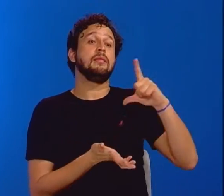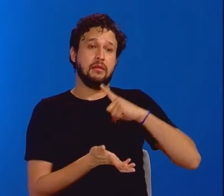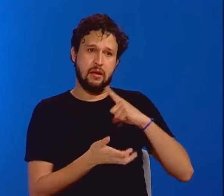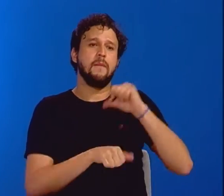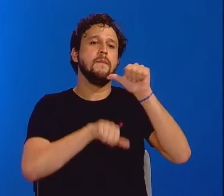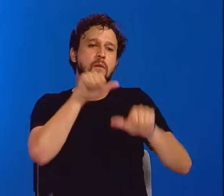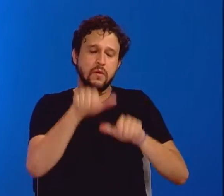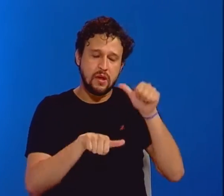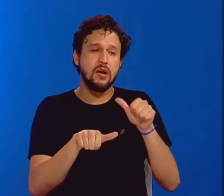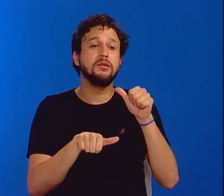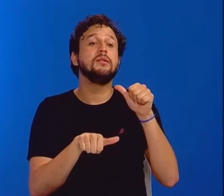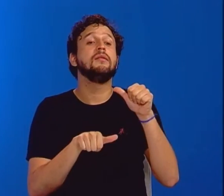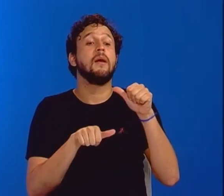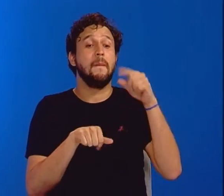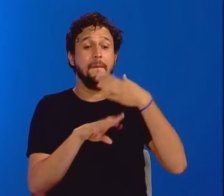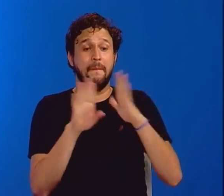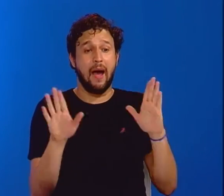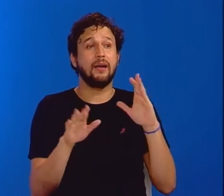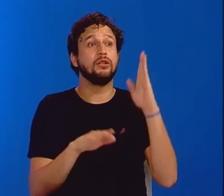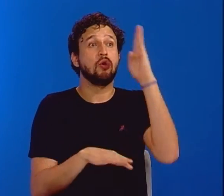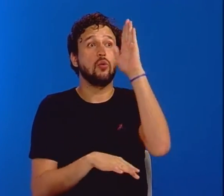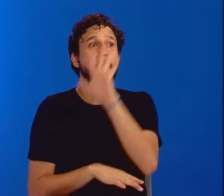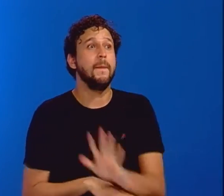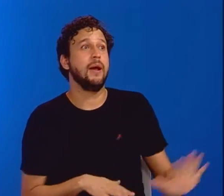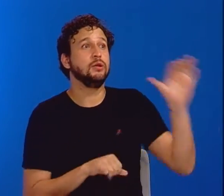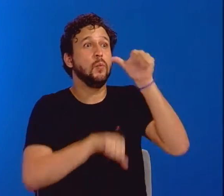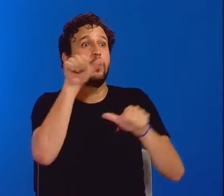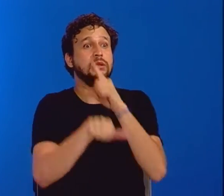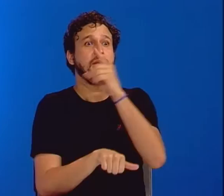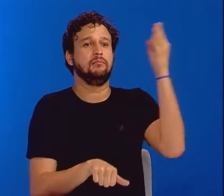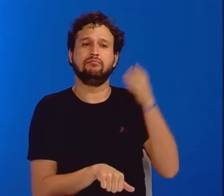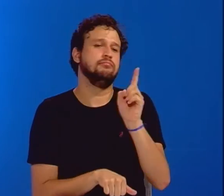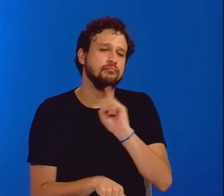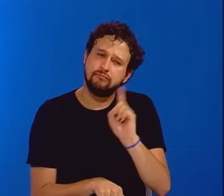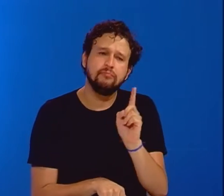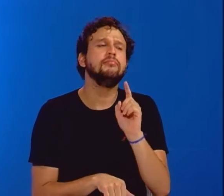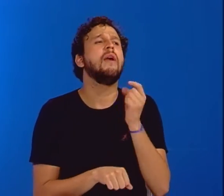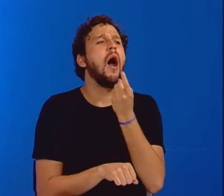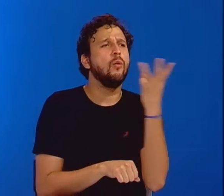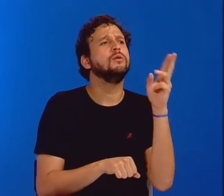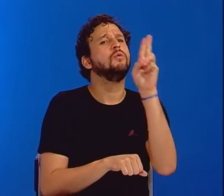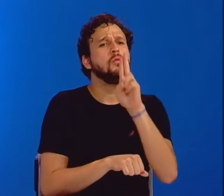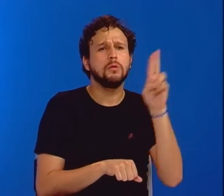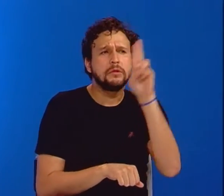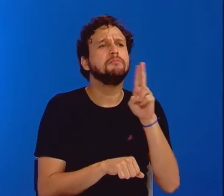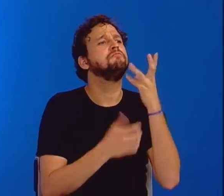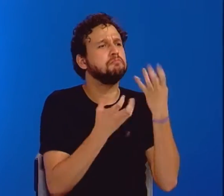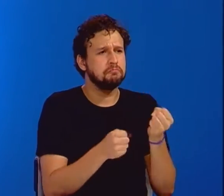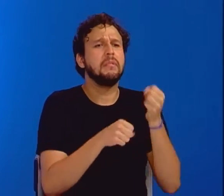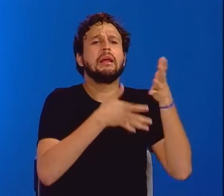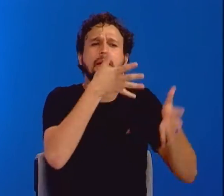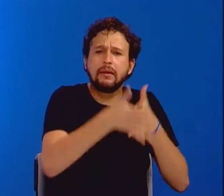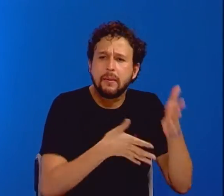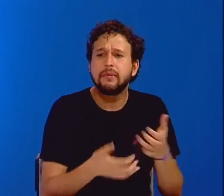Na verdade, realmente, a lei, ela estabelece algumas mudanças, né? Mas a gente ainda não vê na prática isso. As